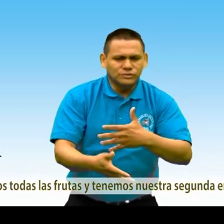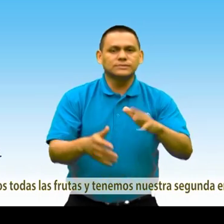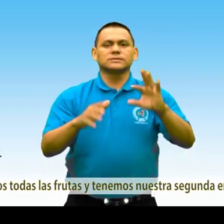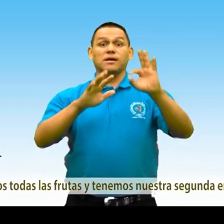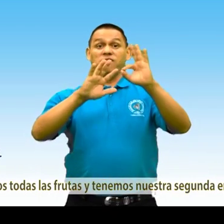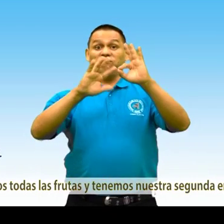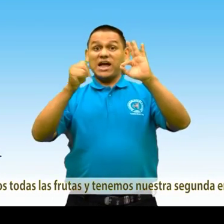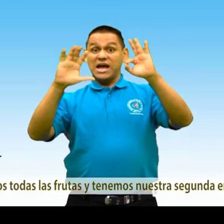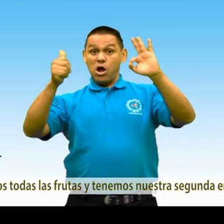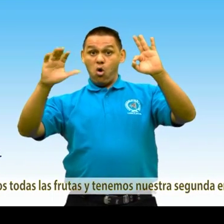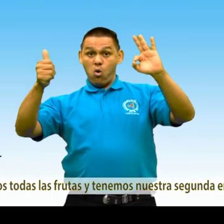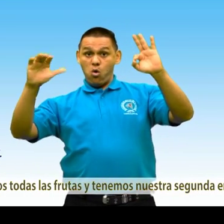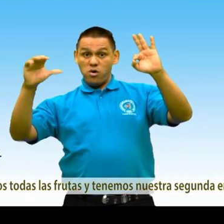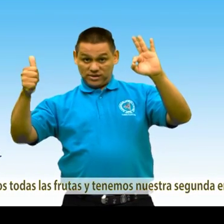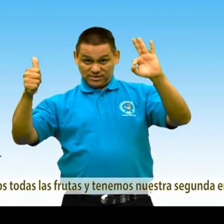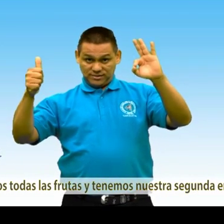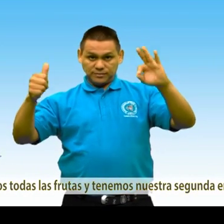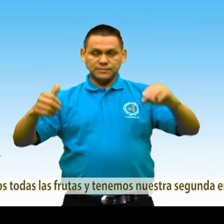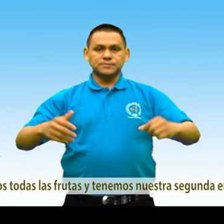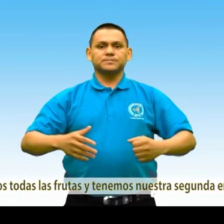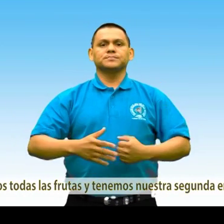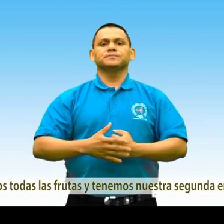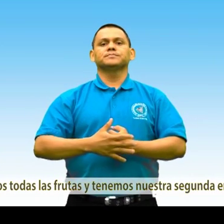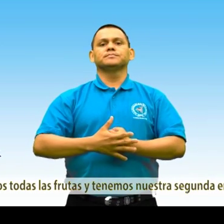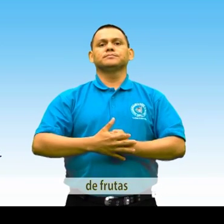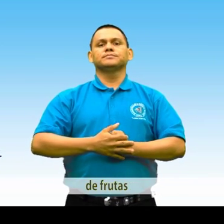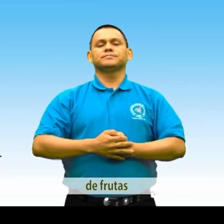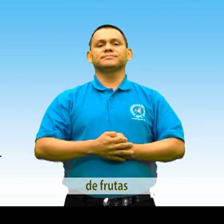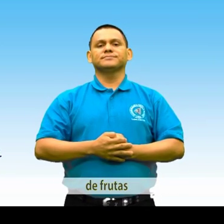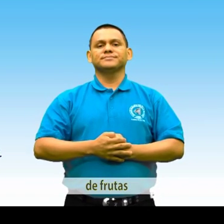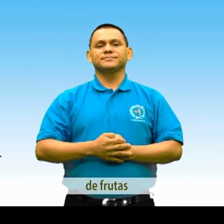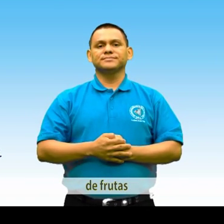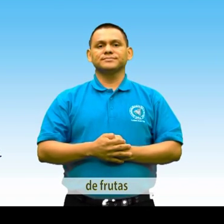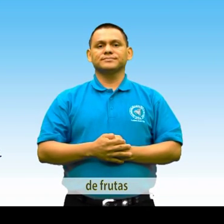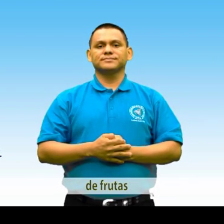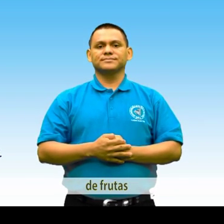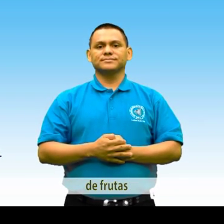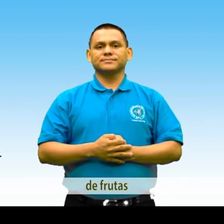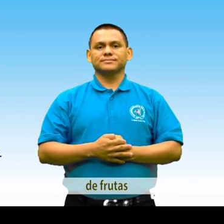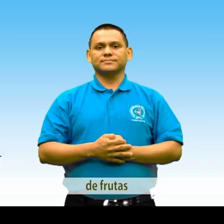Mezclamos todas las frutas y tenemos nuestra segunda ensalada de frutas.